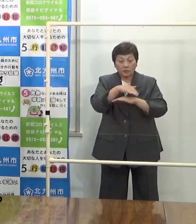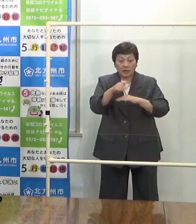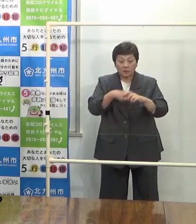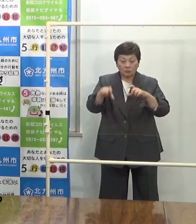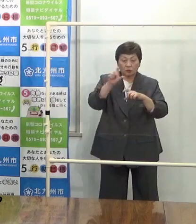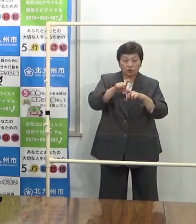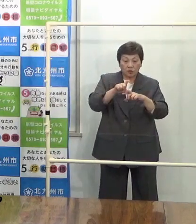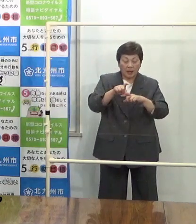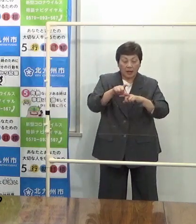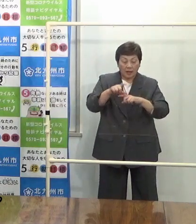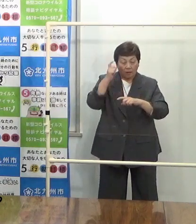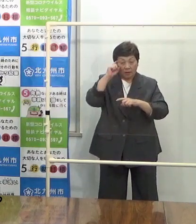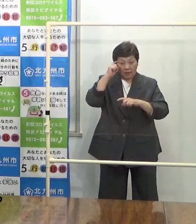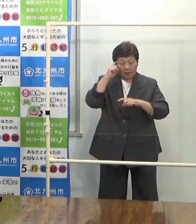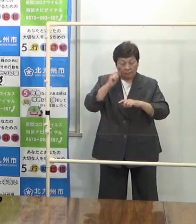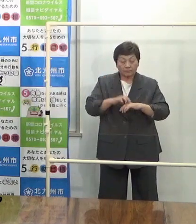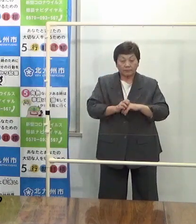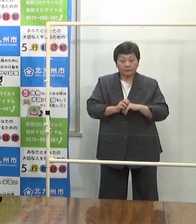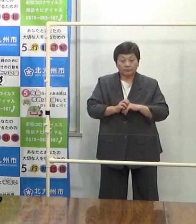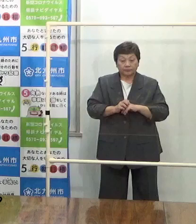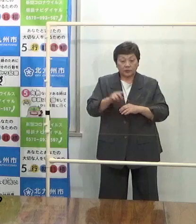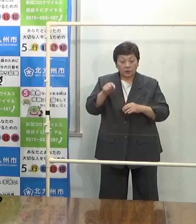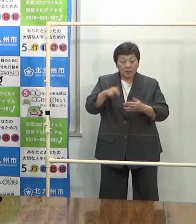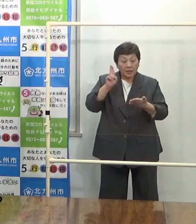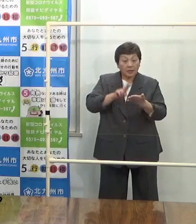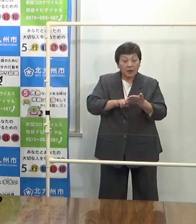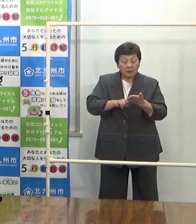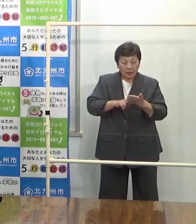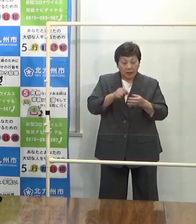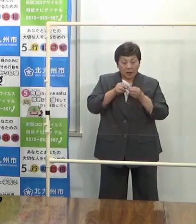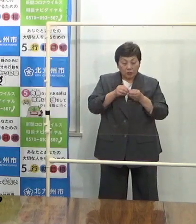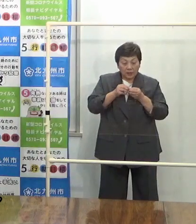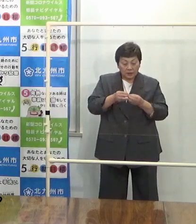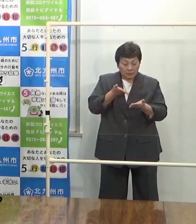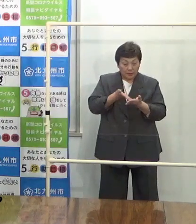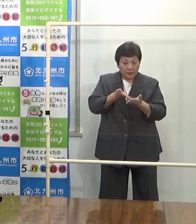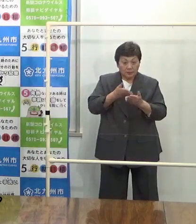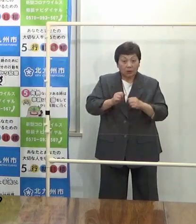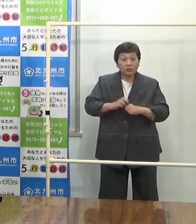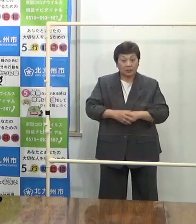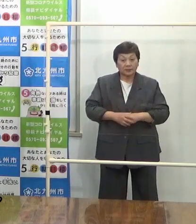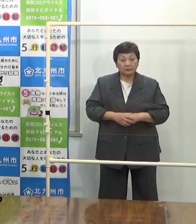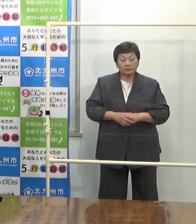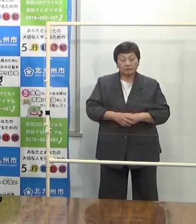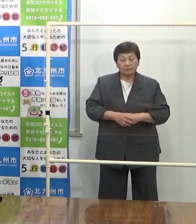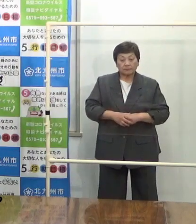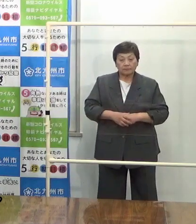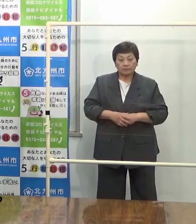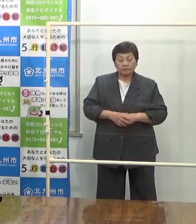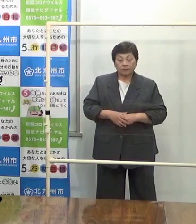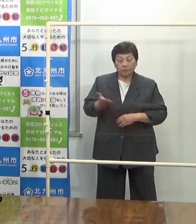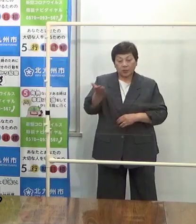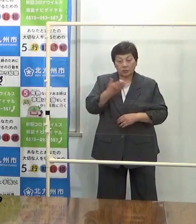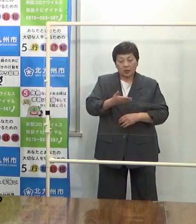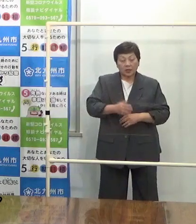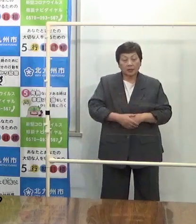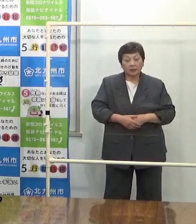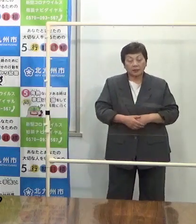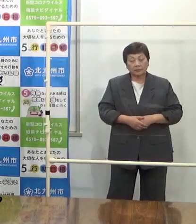ございまして、これが決まりましたら詳細をご説明させていただきます。次に、